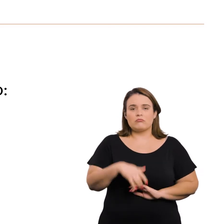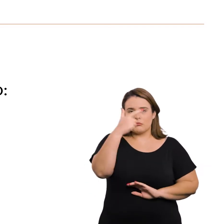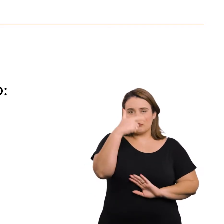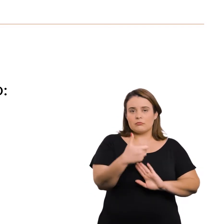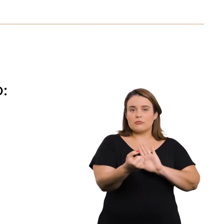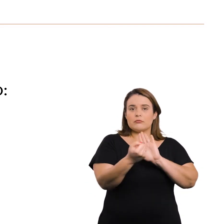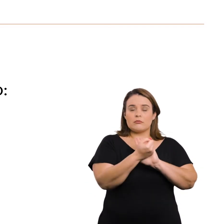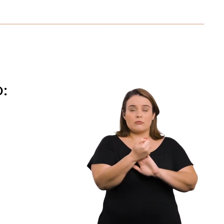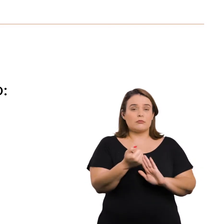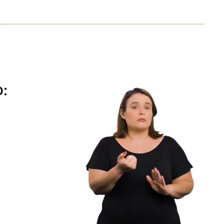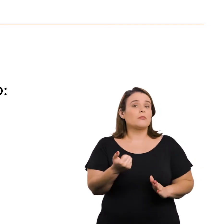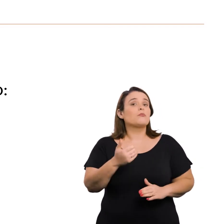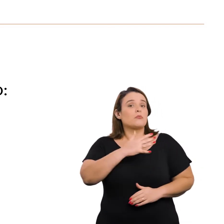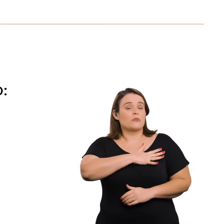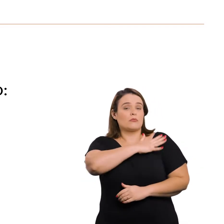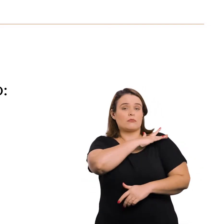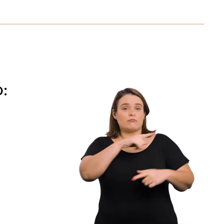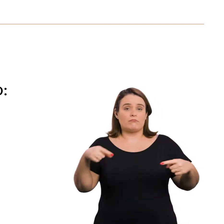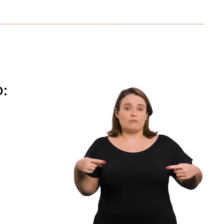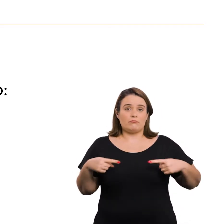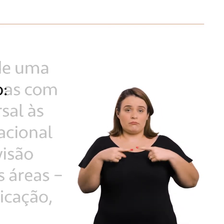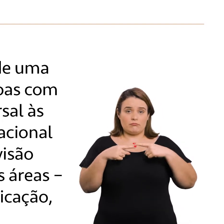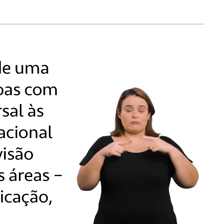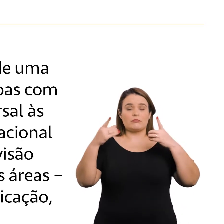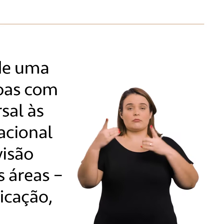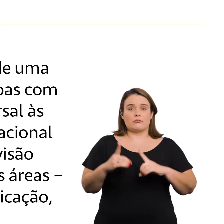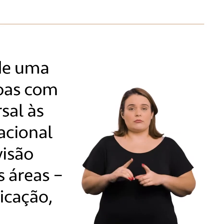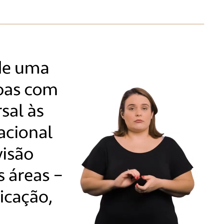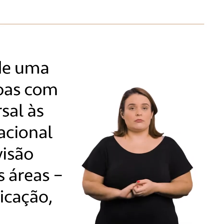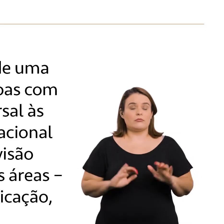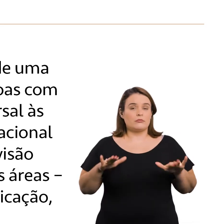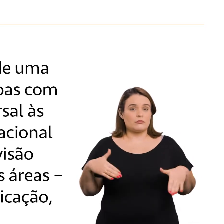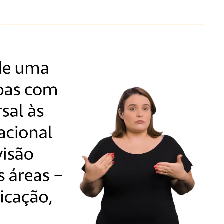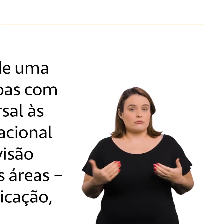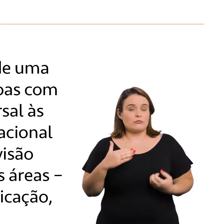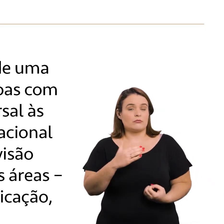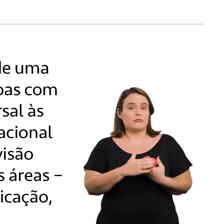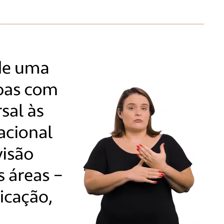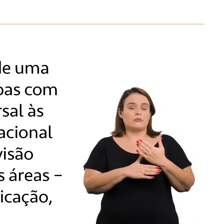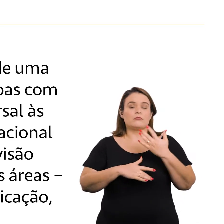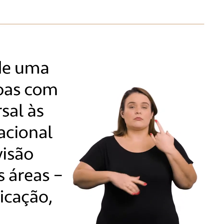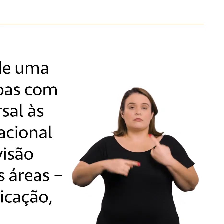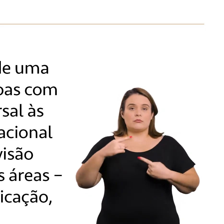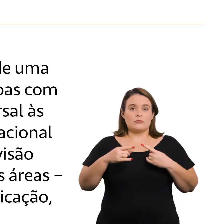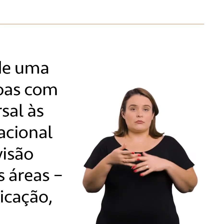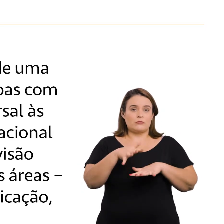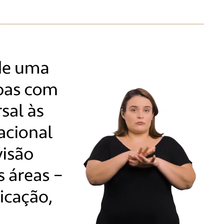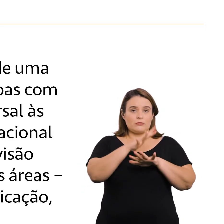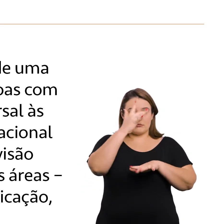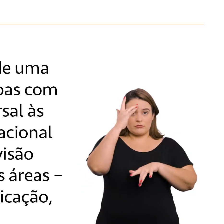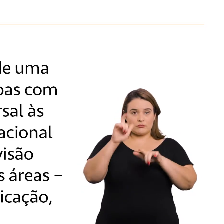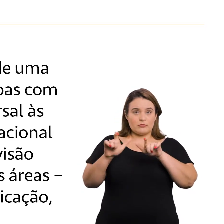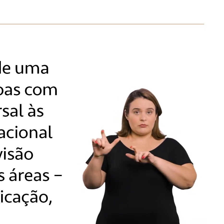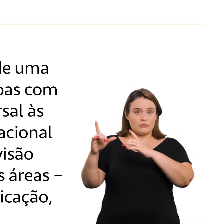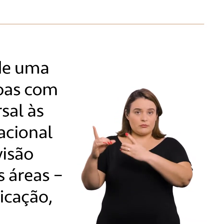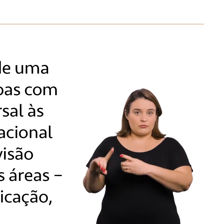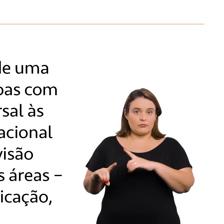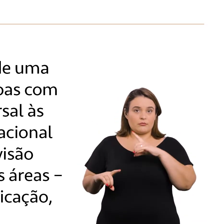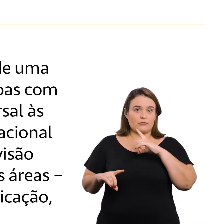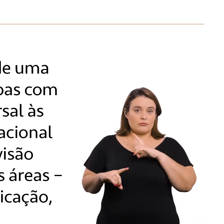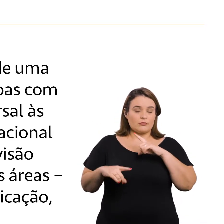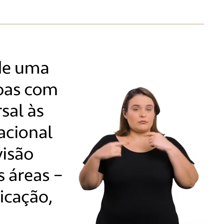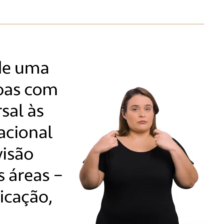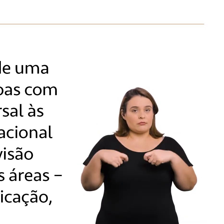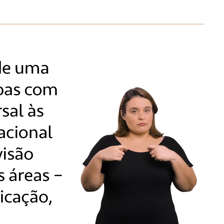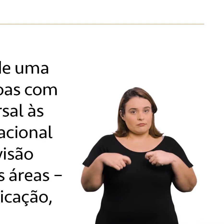estereótipos e preconceitos relacionados à deficiência. Desse modo, a construção de uma política de inclusão de pessoas com